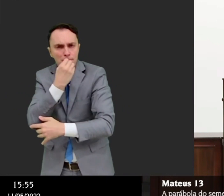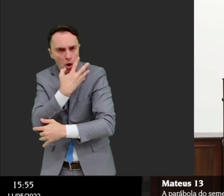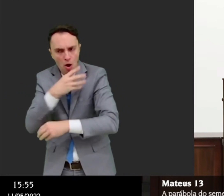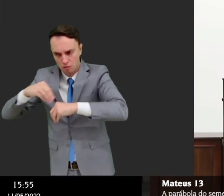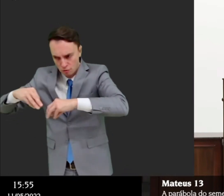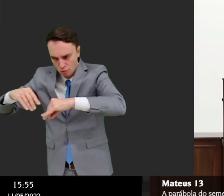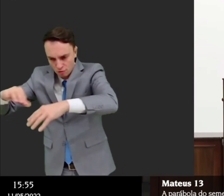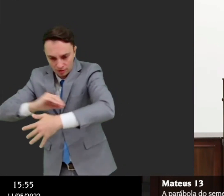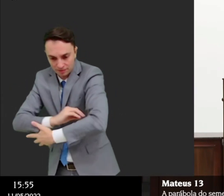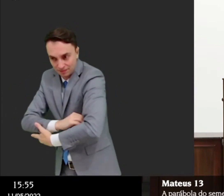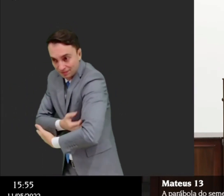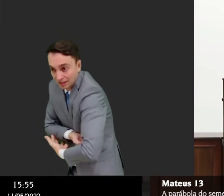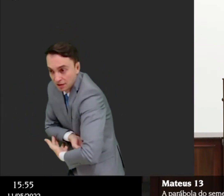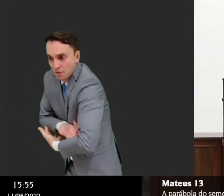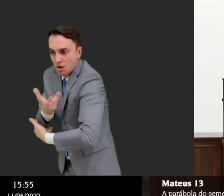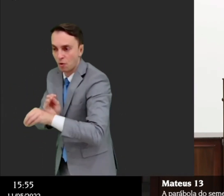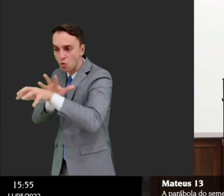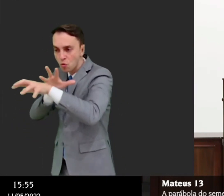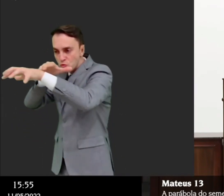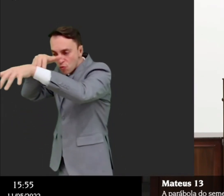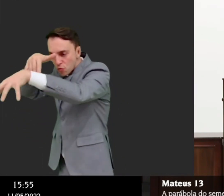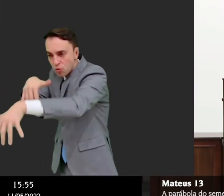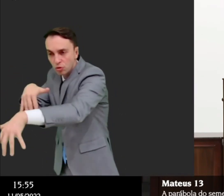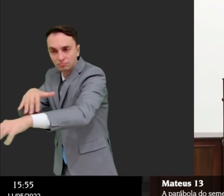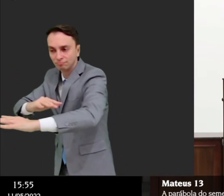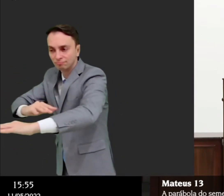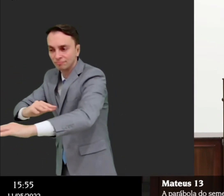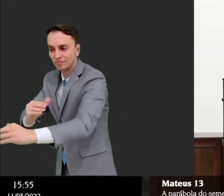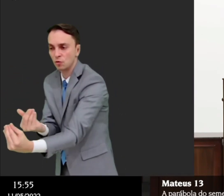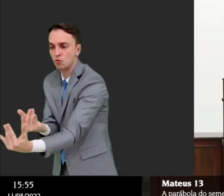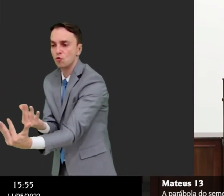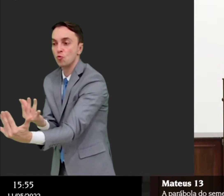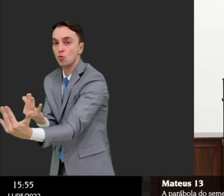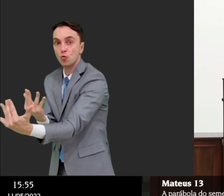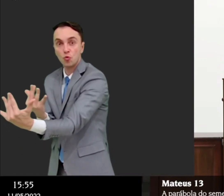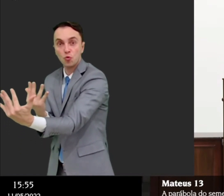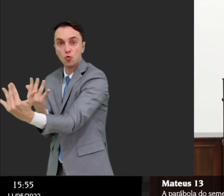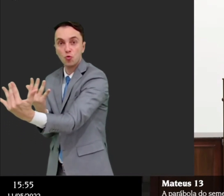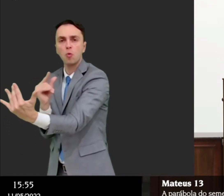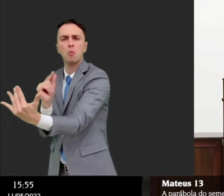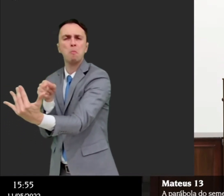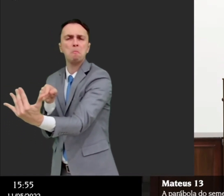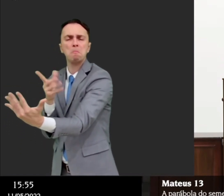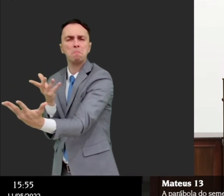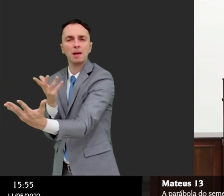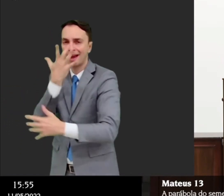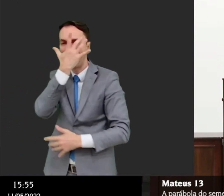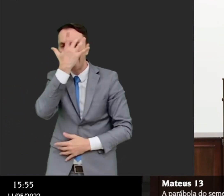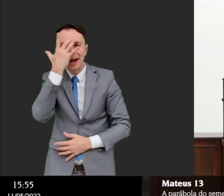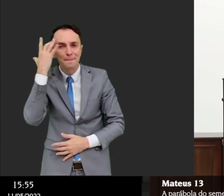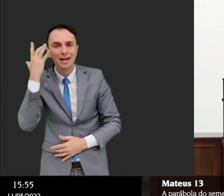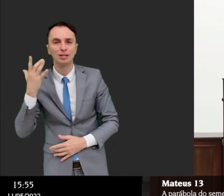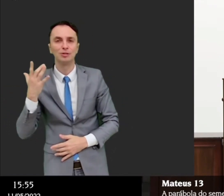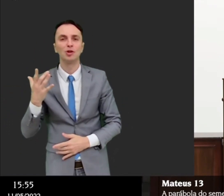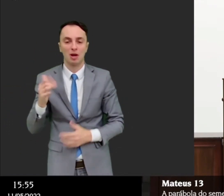é fervoroso, ora a Deus, canta hino, busca servir um, servir outro, um coração